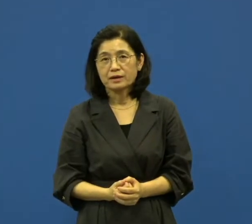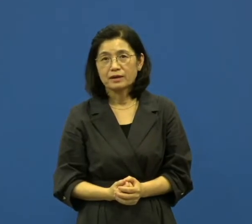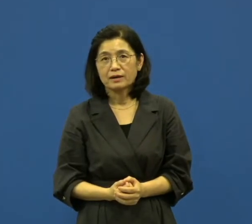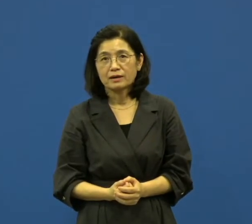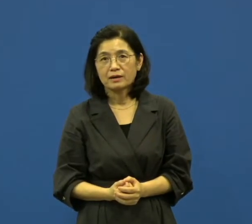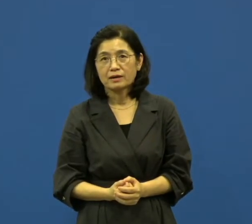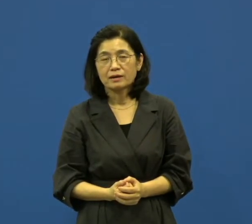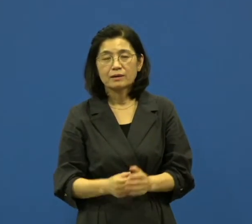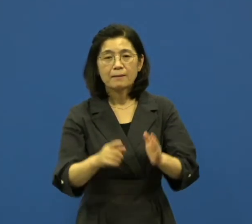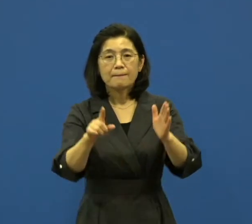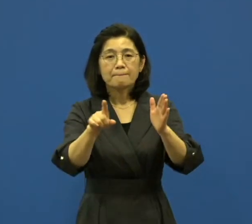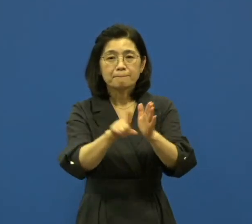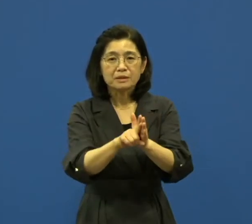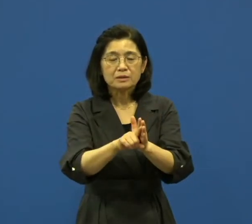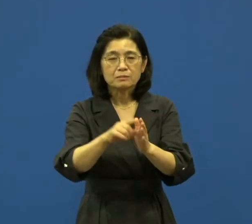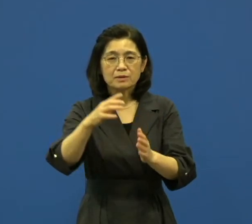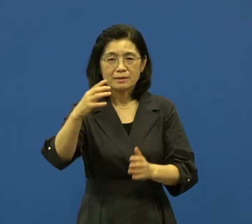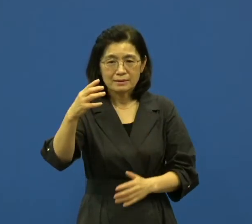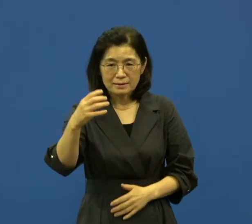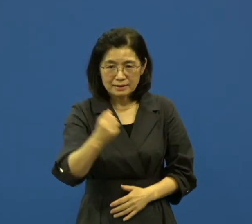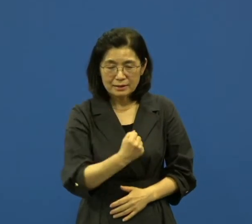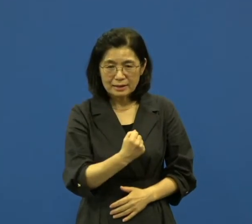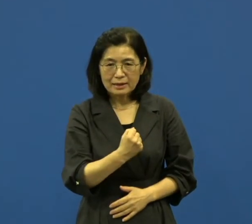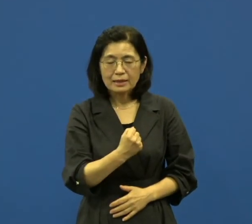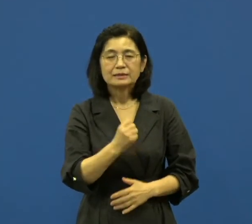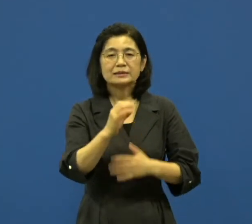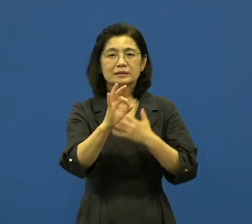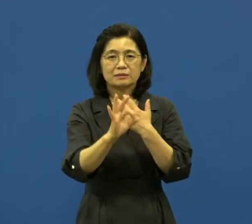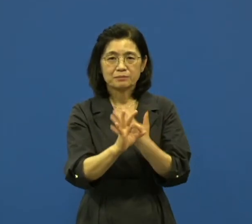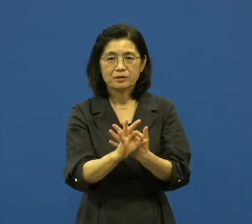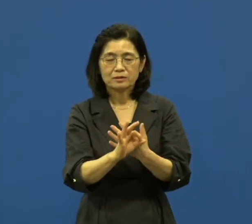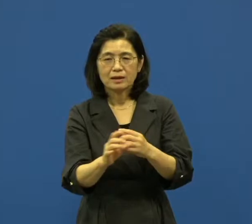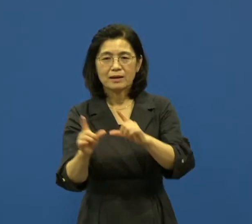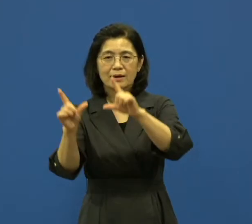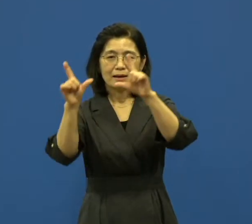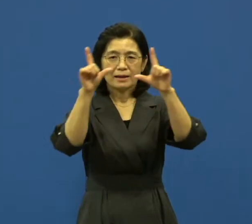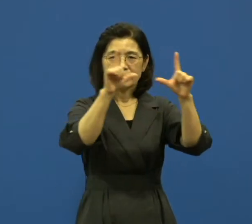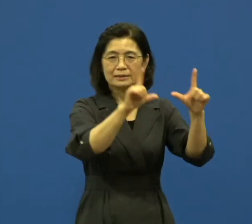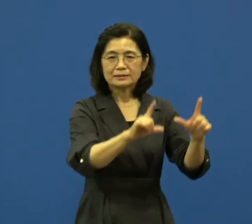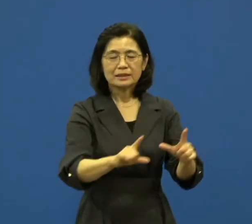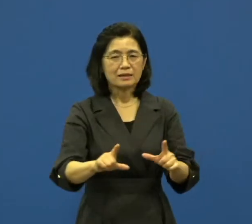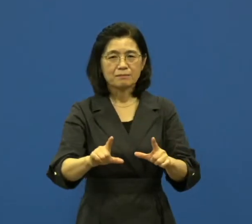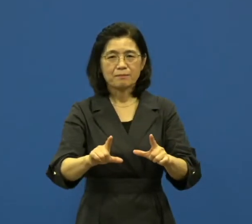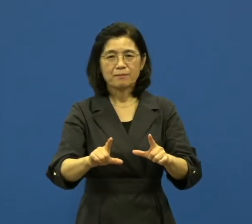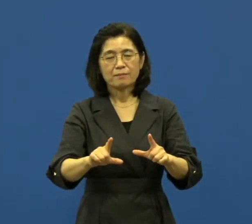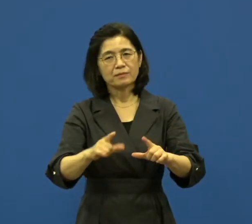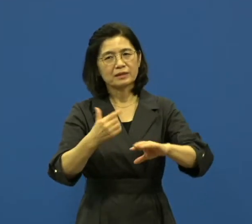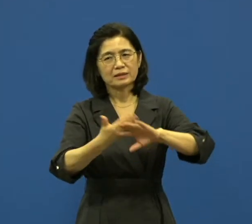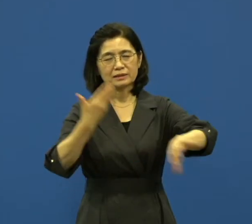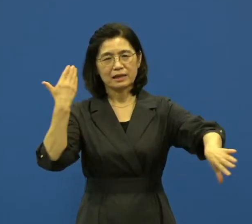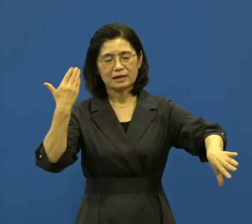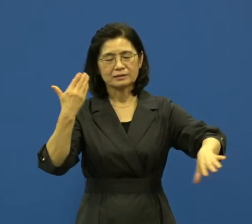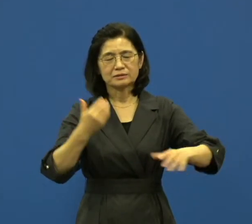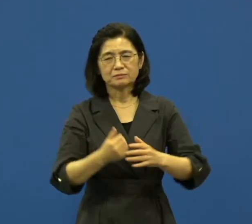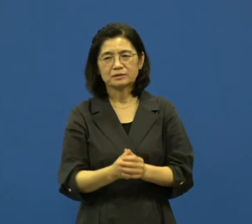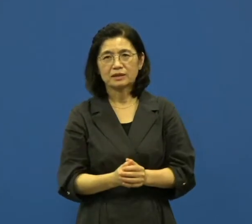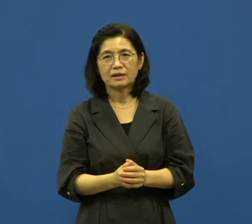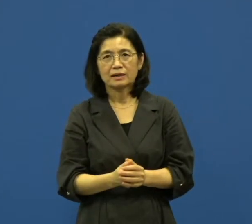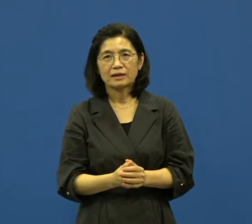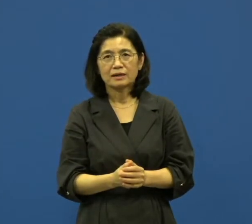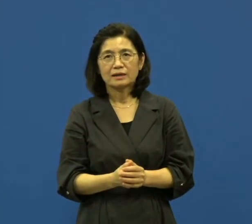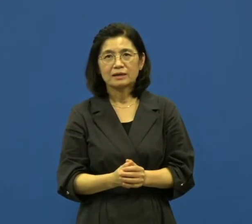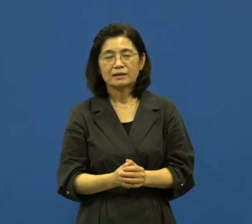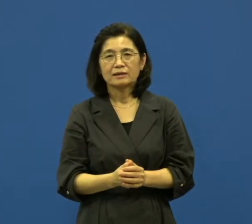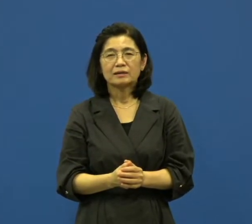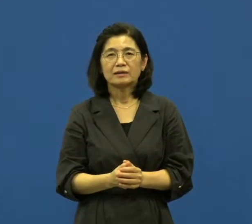그래서 여러분, 믿음의 눈을 뜰수록 삶의 폭이 넓어집니다. 삶의 태도가 달라집니다. 삶의 관점이 달라집니다.